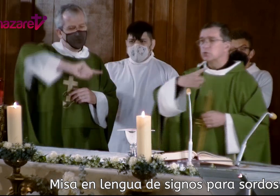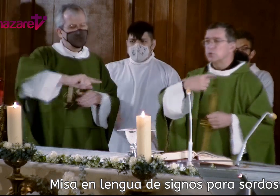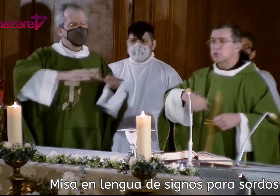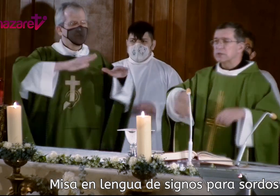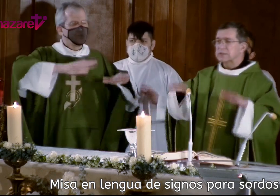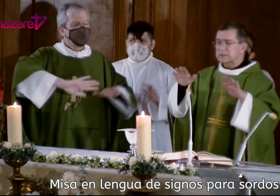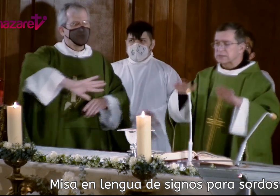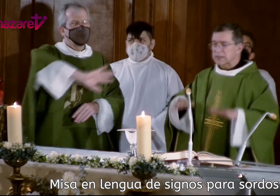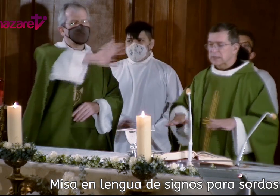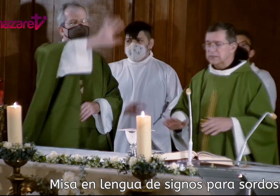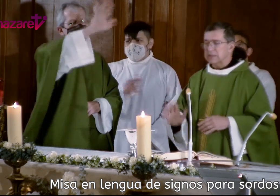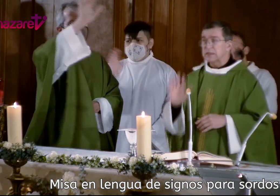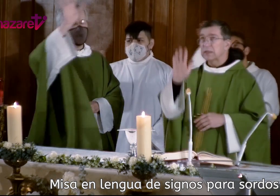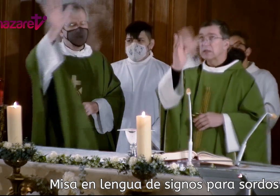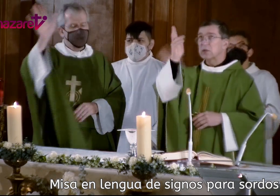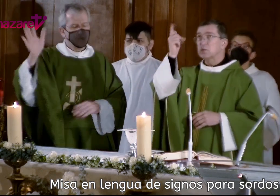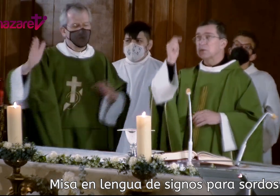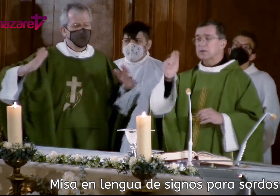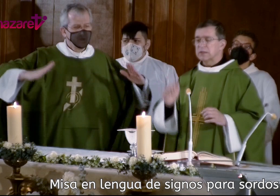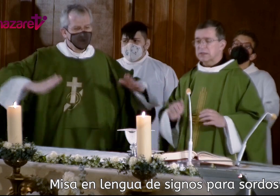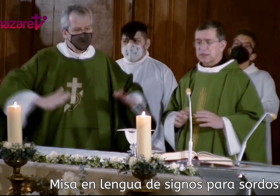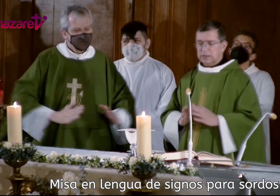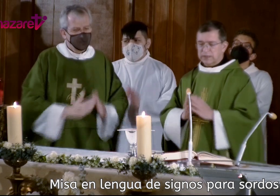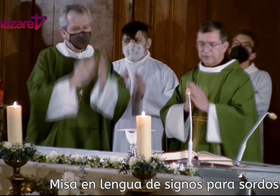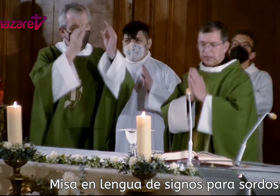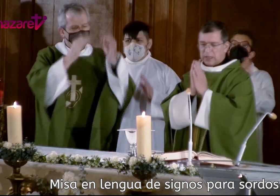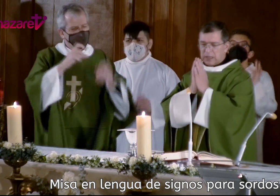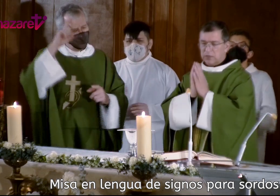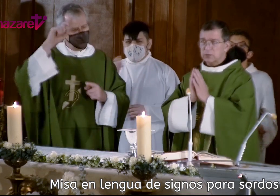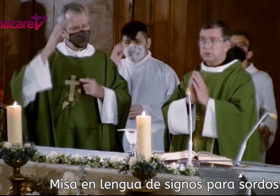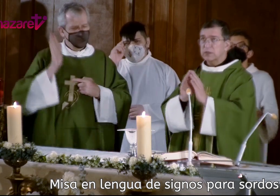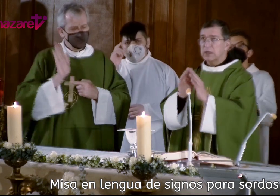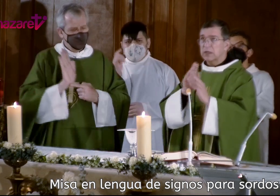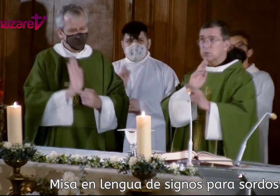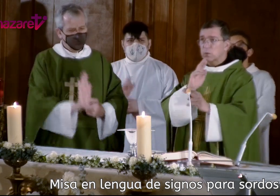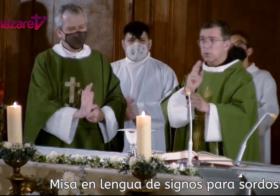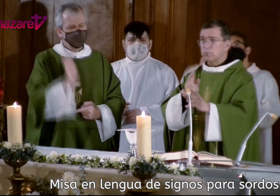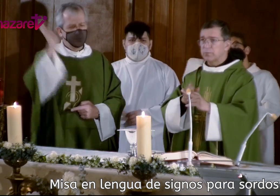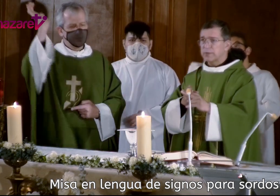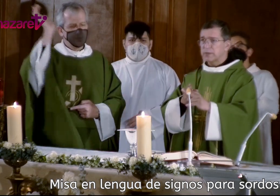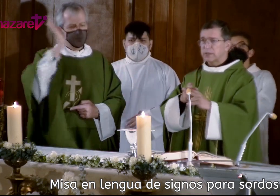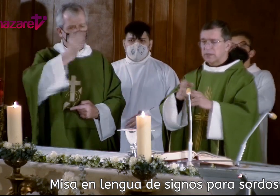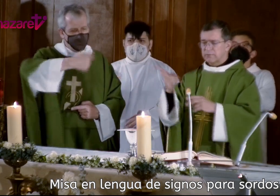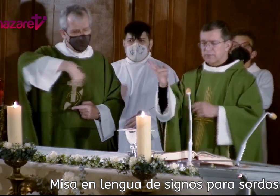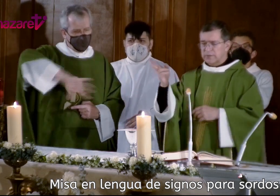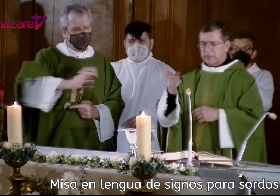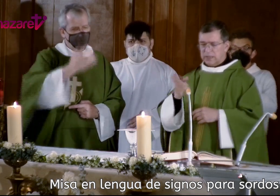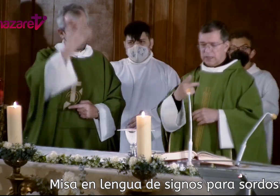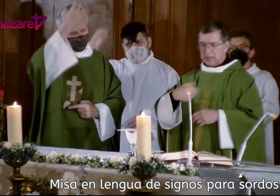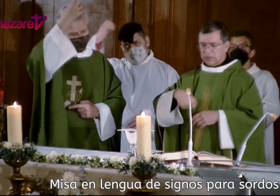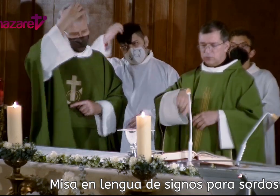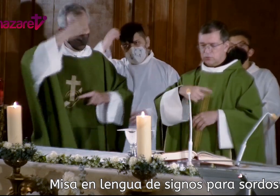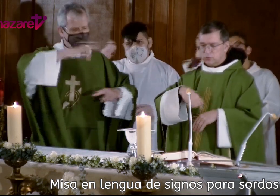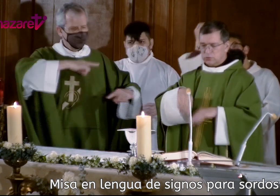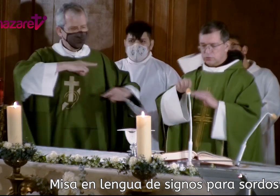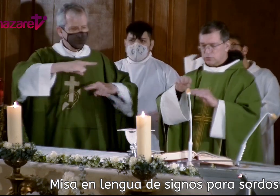Padre nuestro que estás en el cielo, santificado sea tu nombre. Venga a nosotros tu